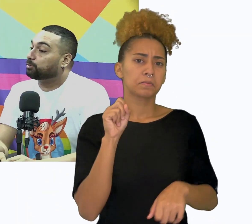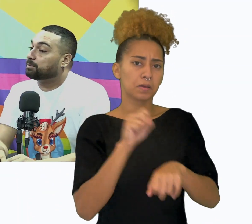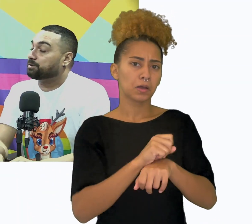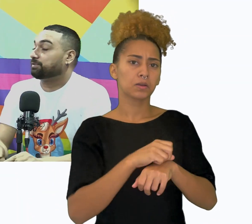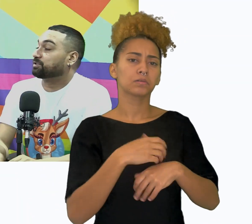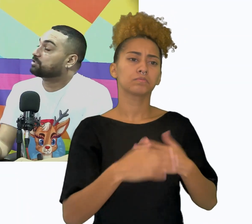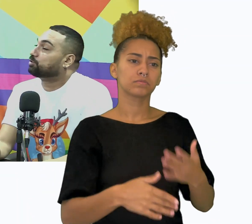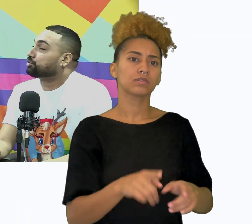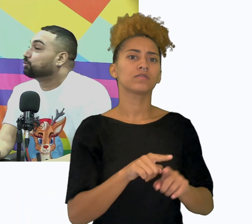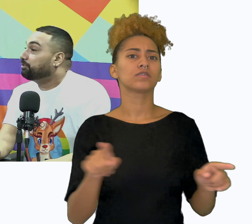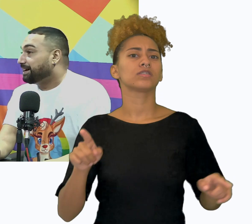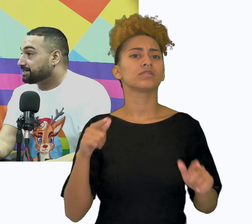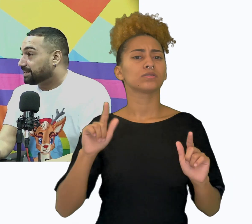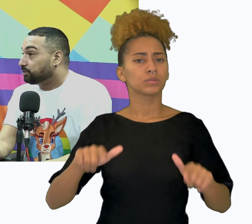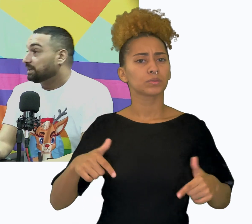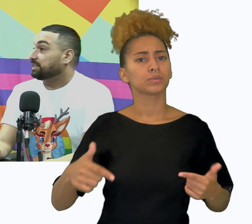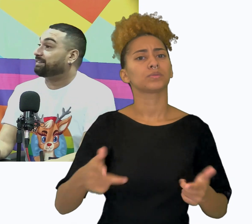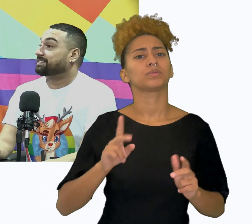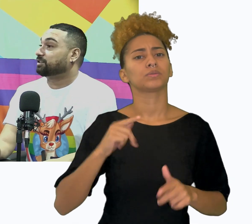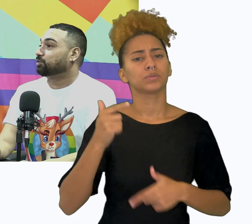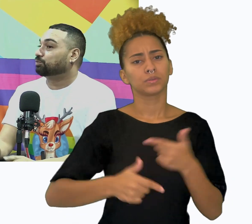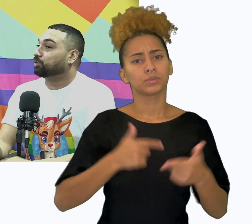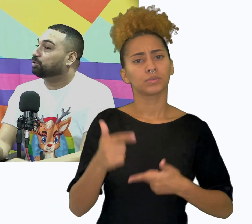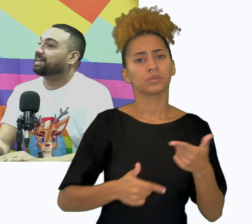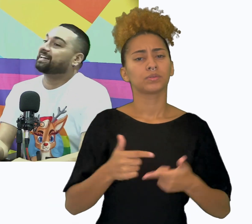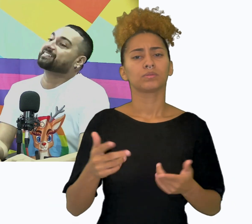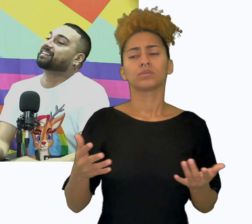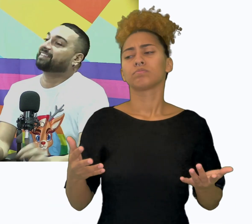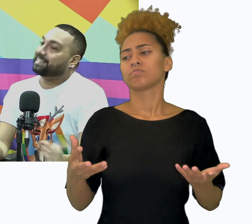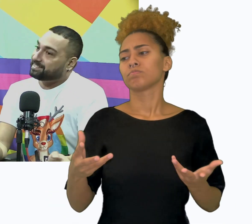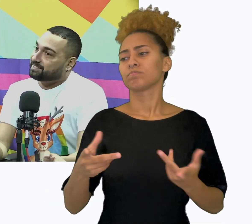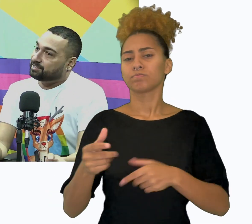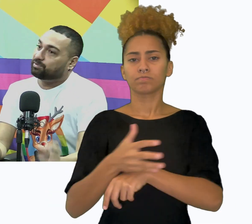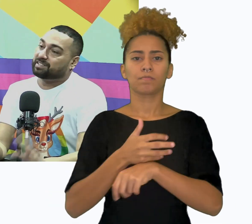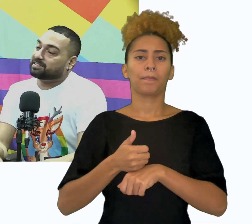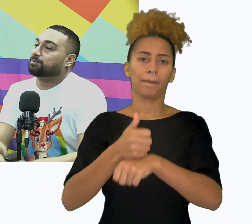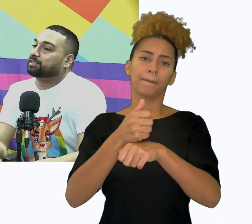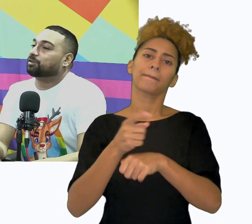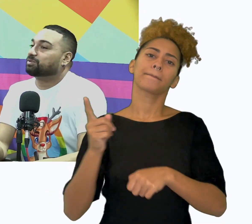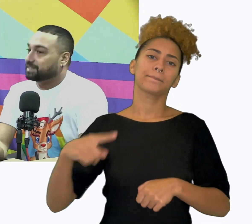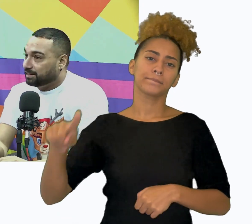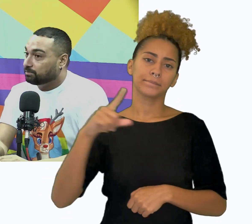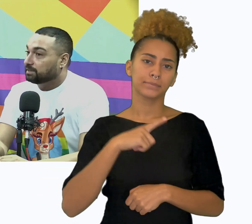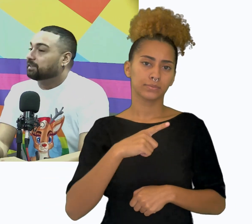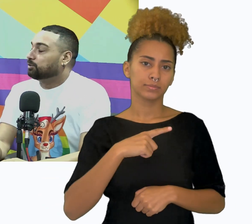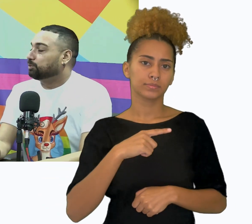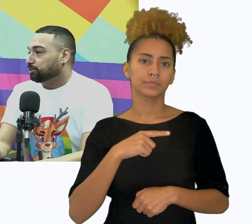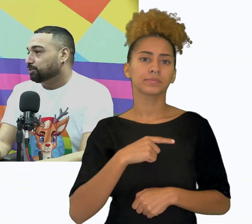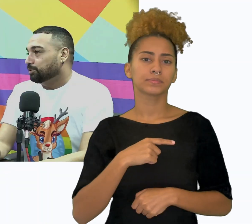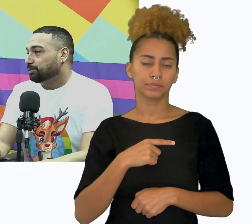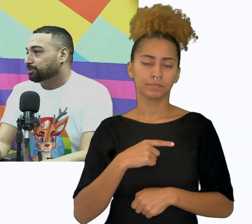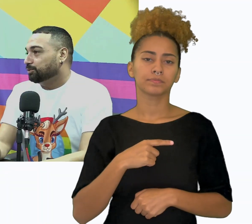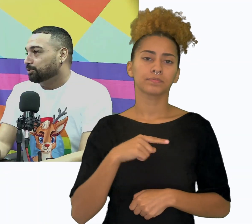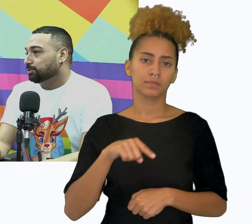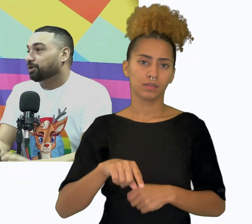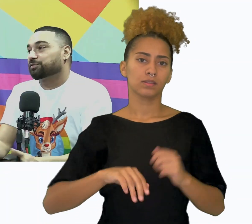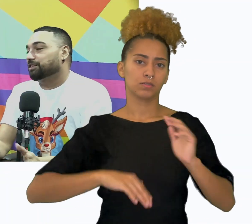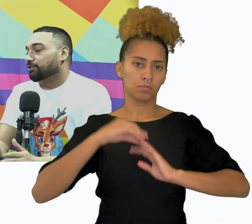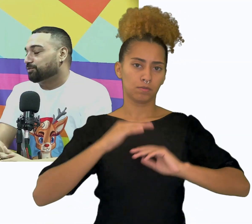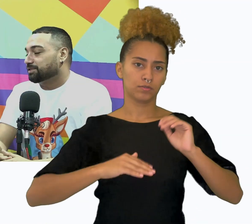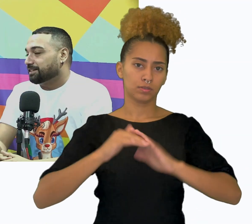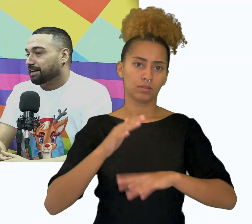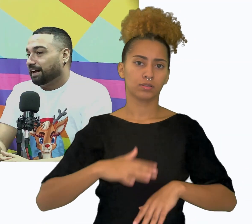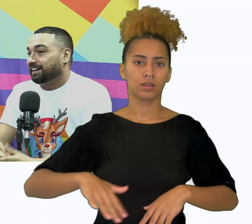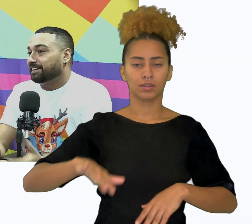pelo caminho e vocês continuam fazendo e fazendo com toda a excelência que vocês sempre trouxeram no profissional